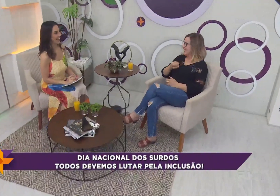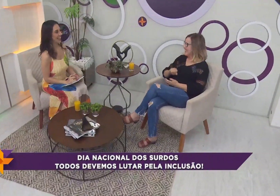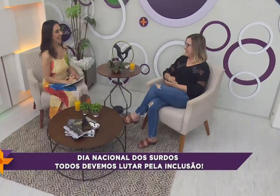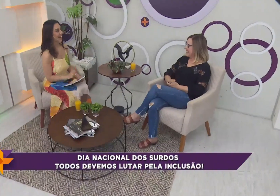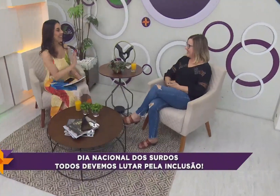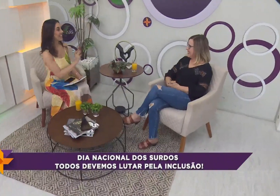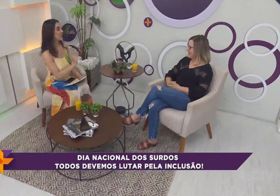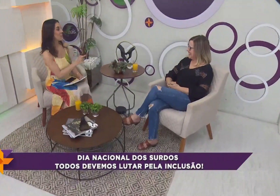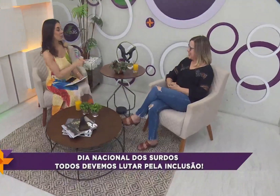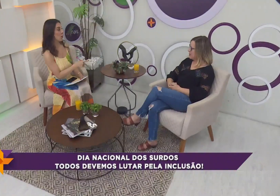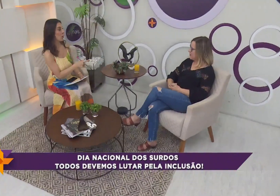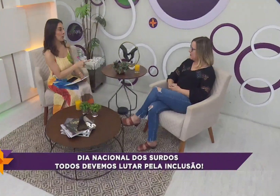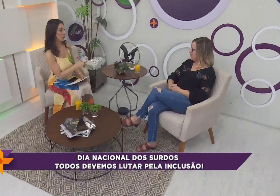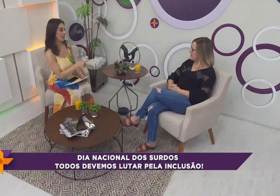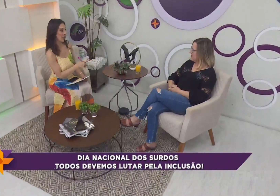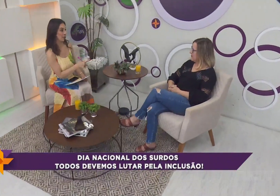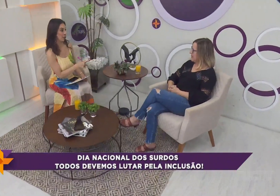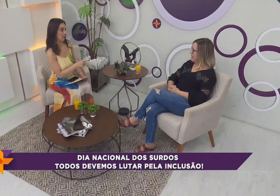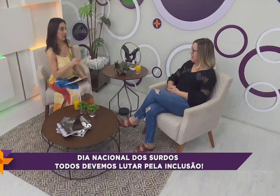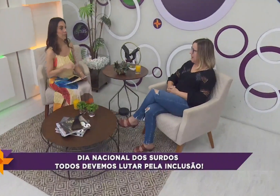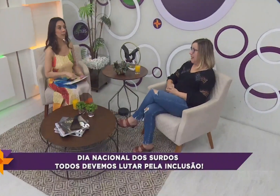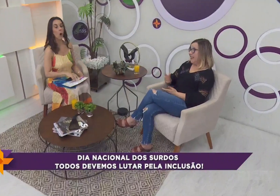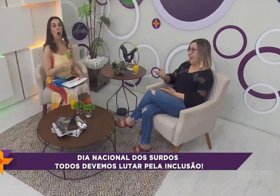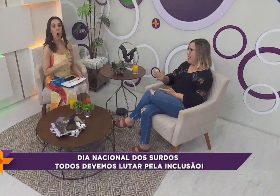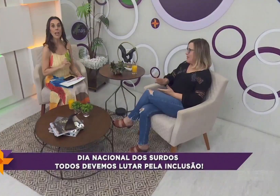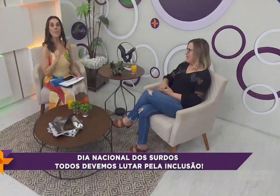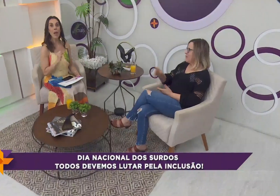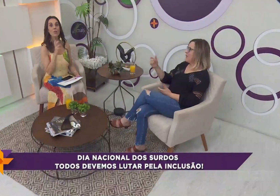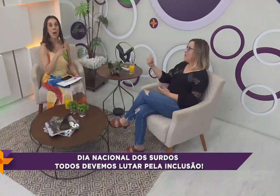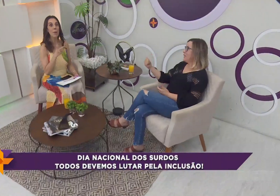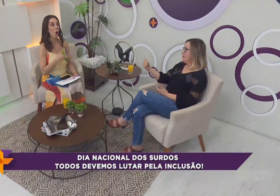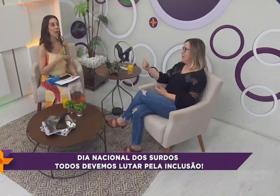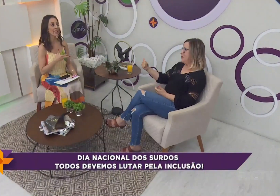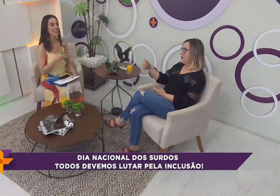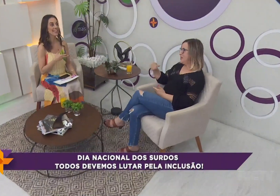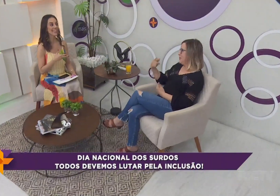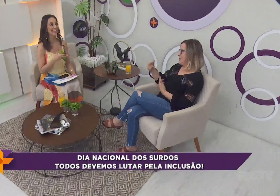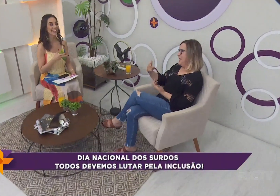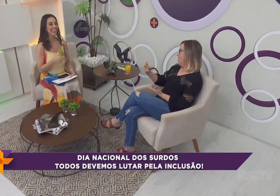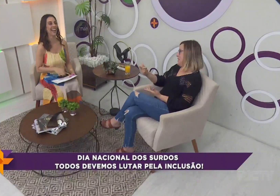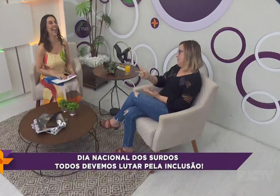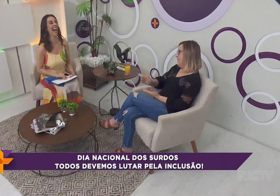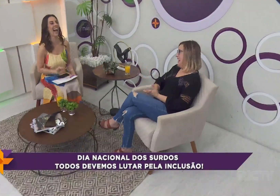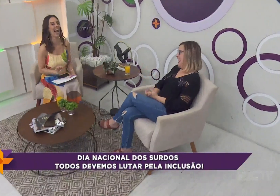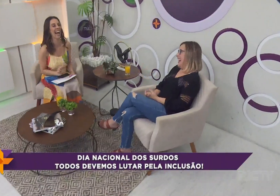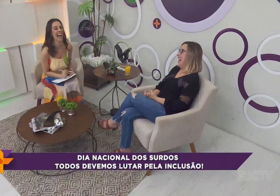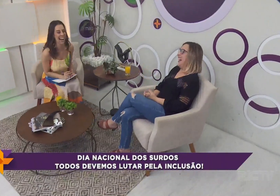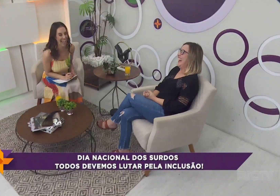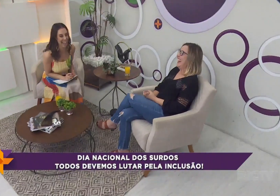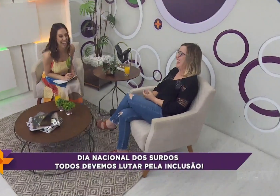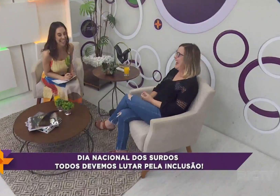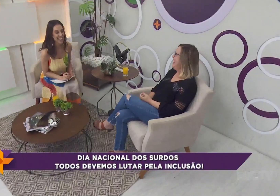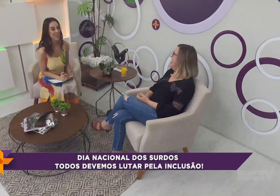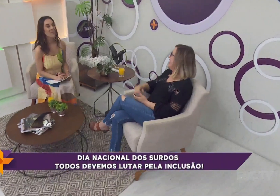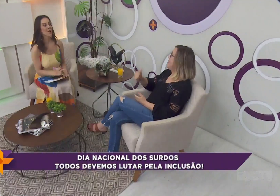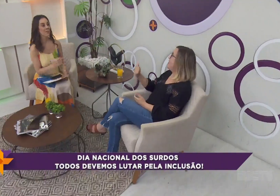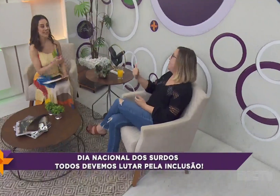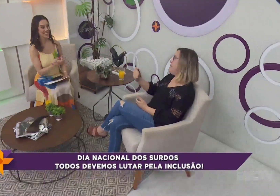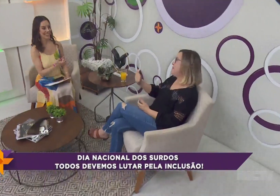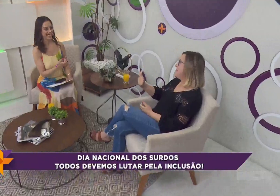Daí esse você não mexeu a boca, por exemplo. Você não falou. Agora não, porque você falou, então eu não falei. Eu usei tua boca.